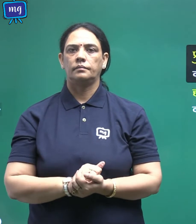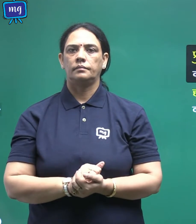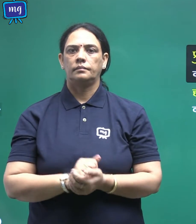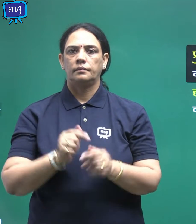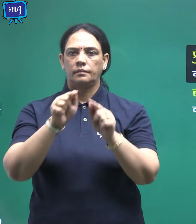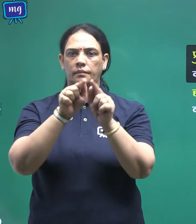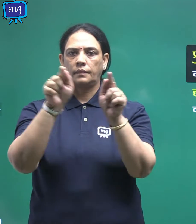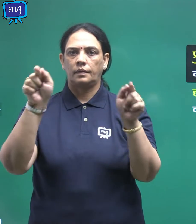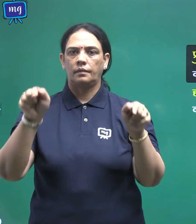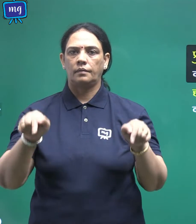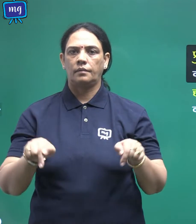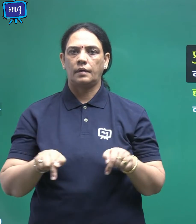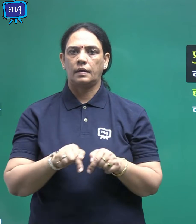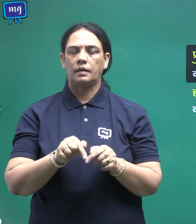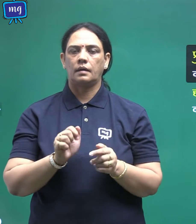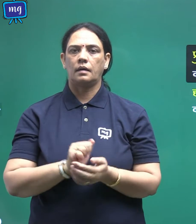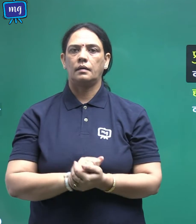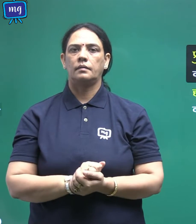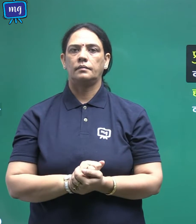वर्ग का